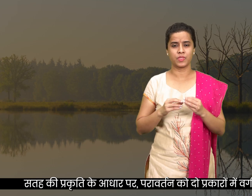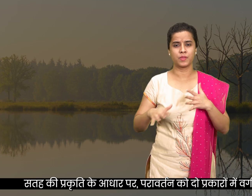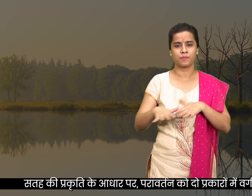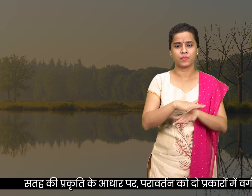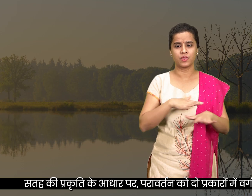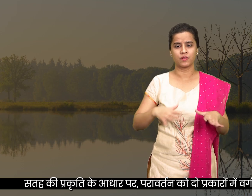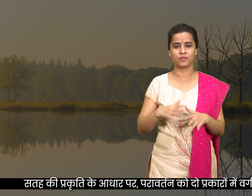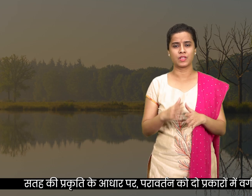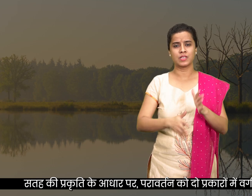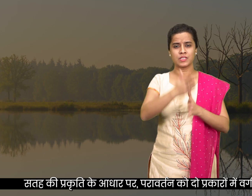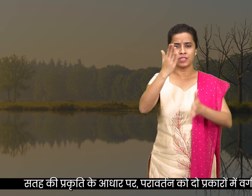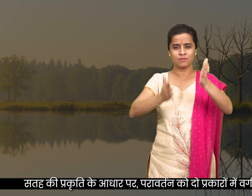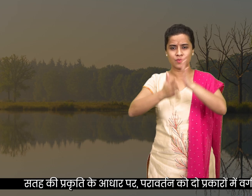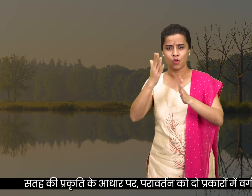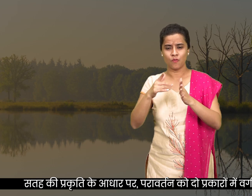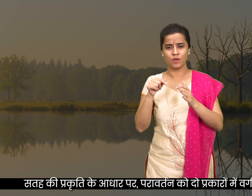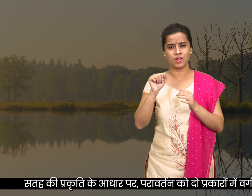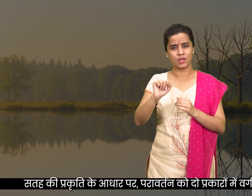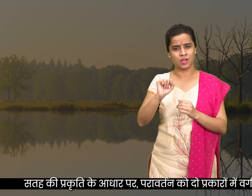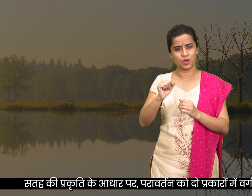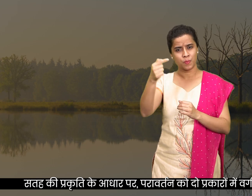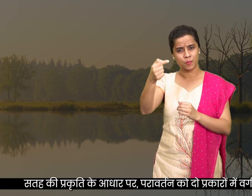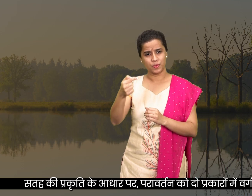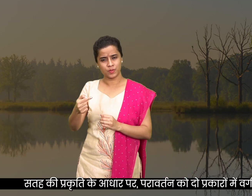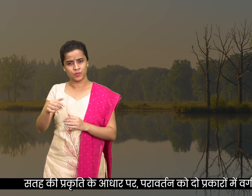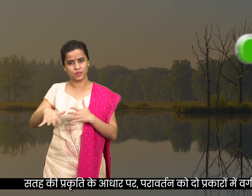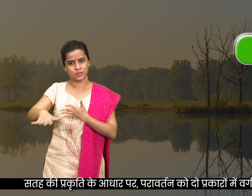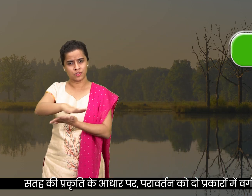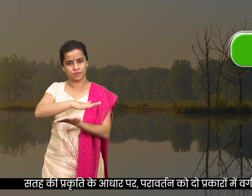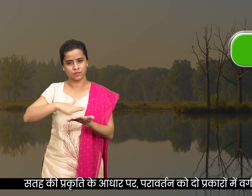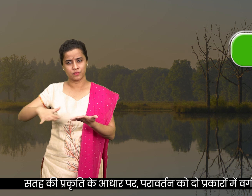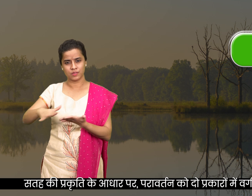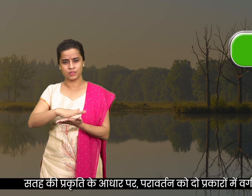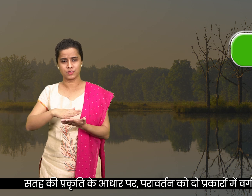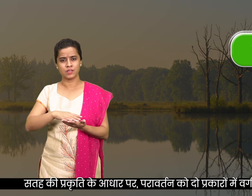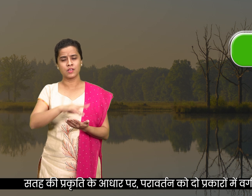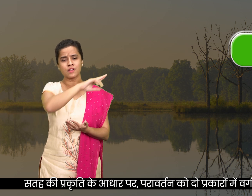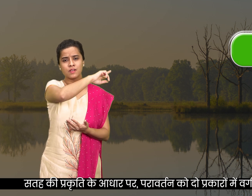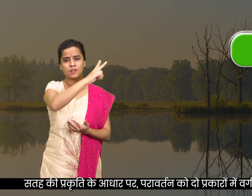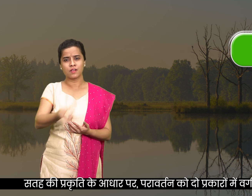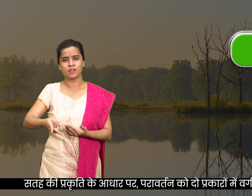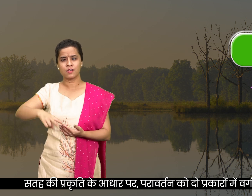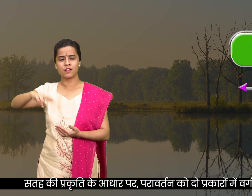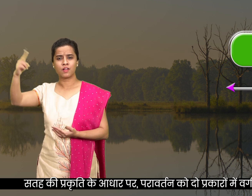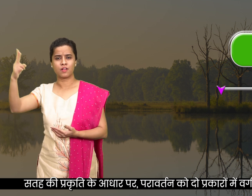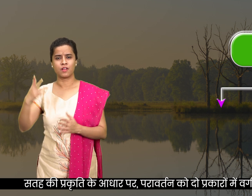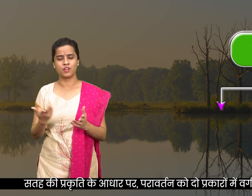सतह की प्रकृति के आधार पर परावर्तन को दो प्रकारों में वर्गीकृत किया जा सकता है,